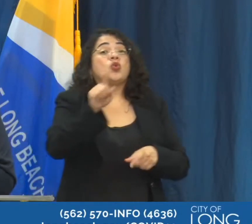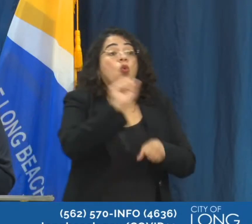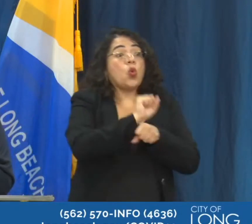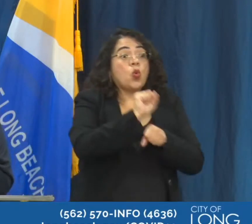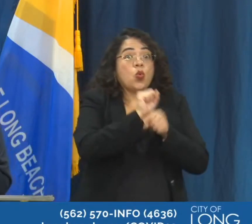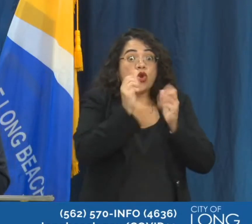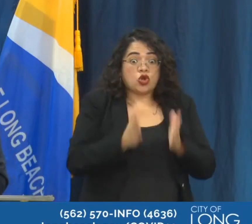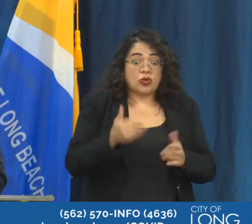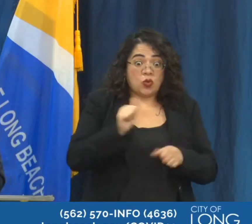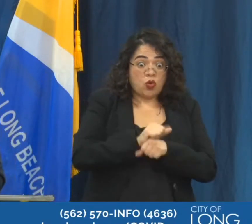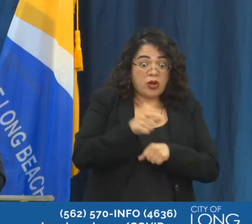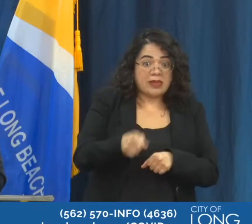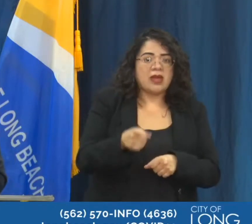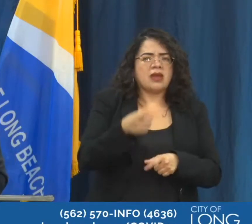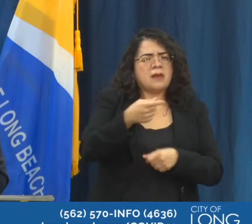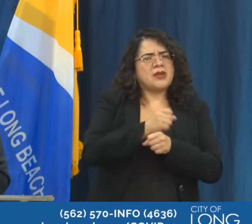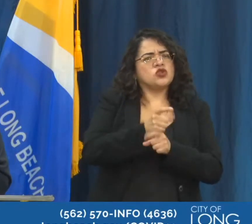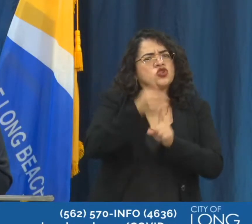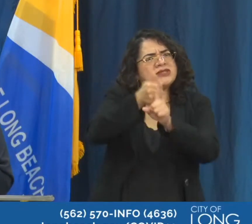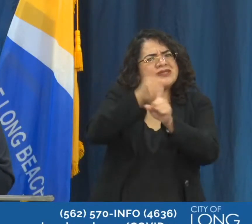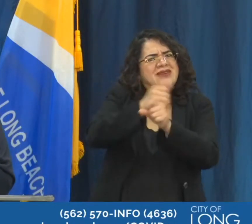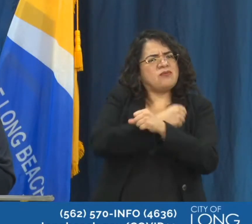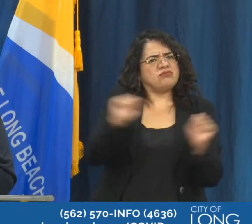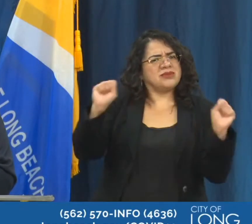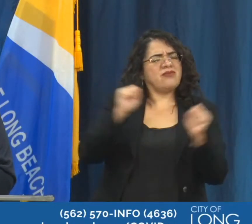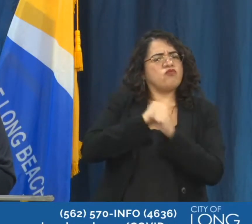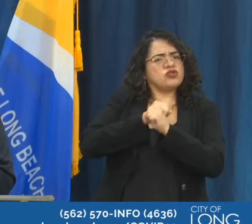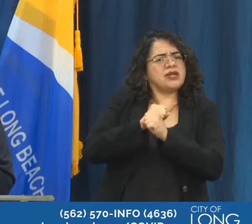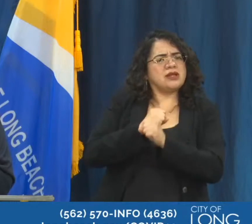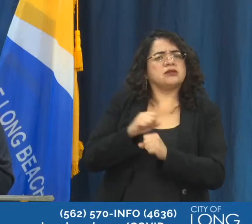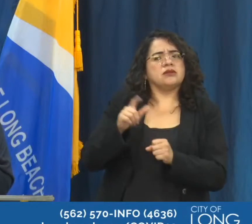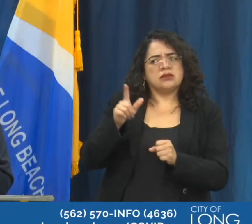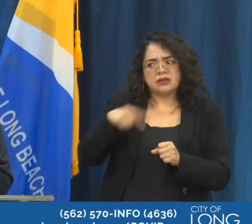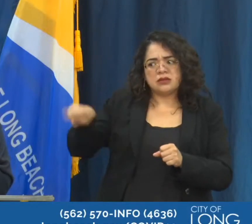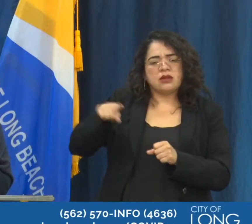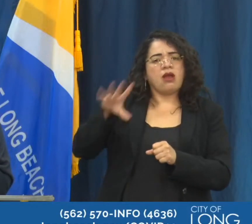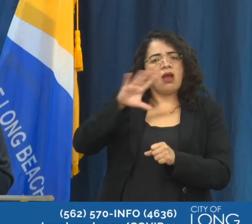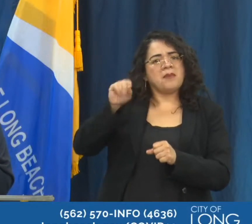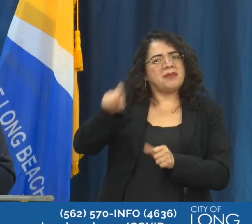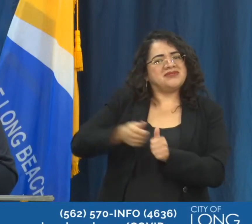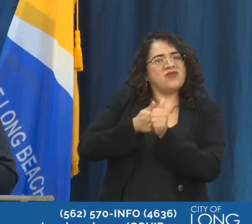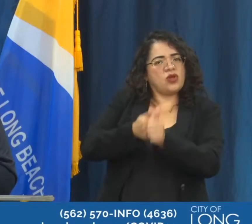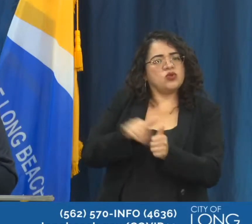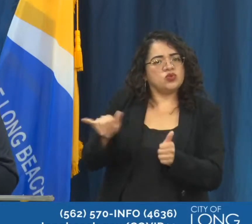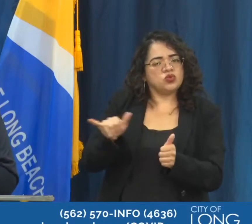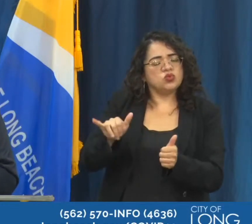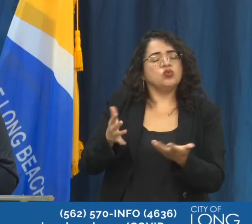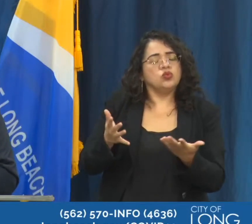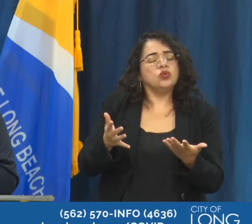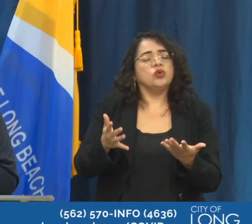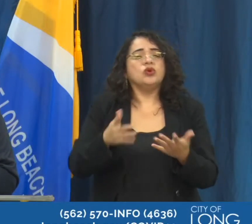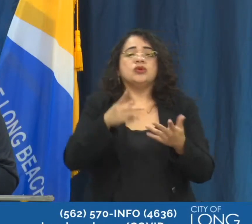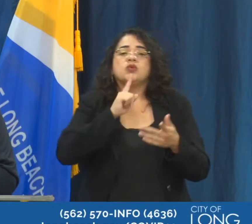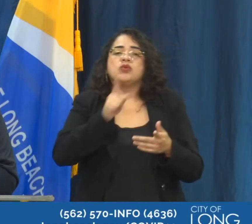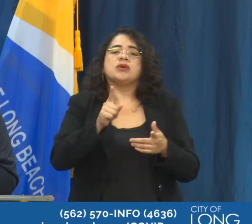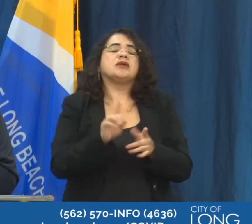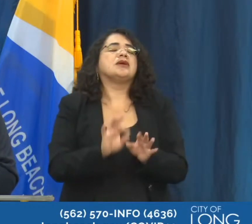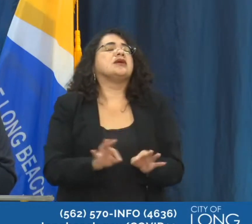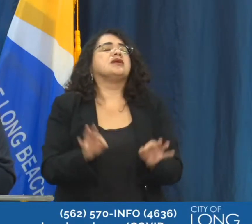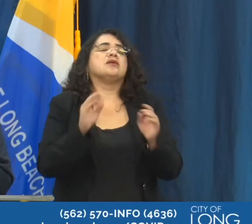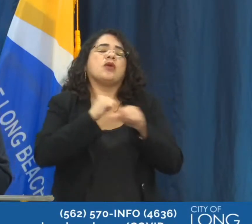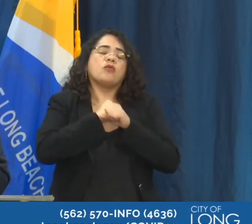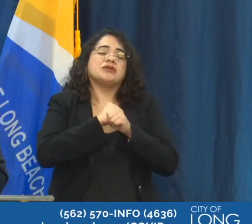haciendo de su parte para mantener a la comunidad más segura también es un esfuerzo apoyar aún más la recuperación del coronavirus